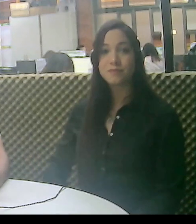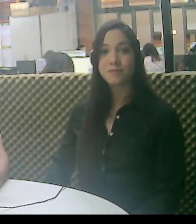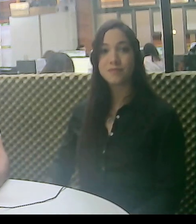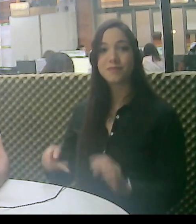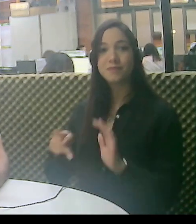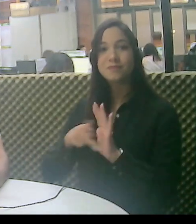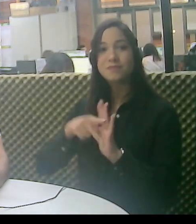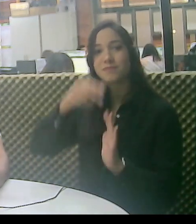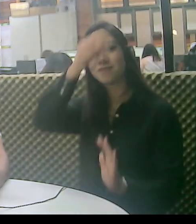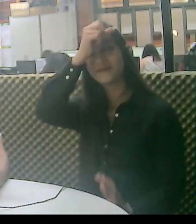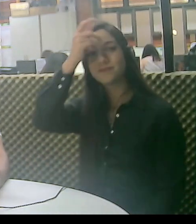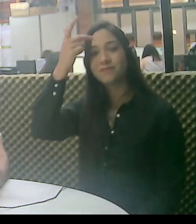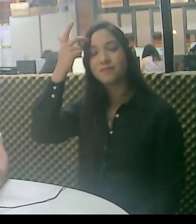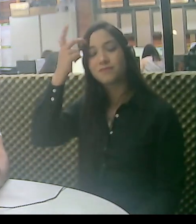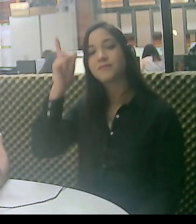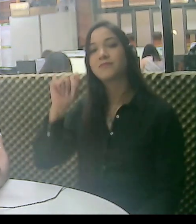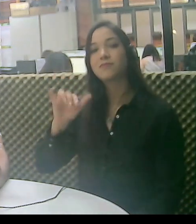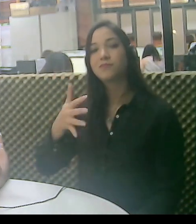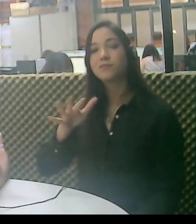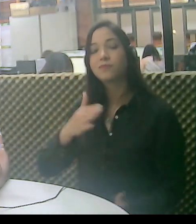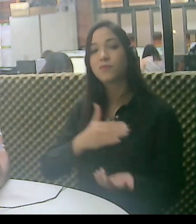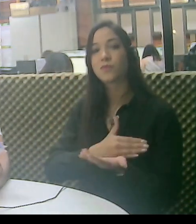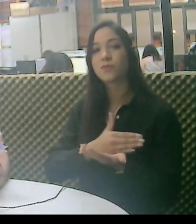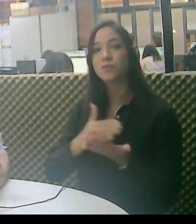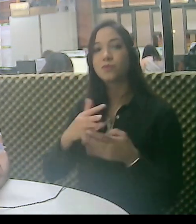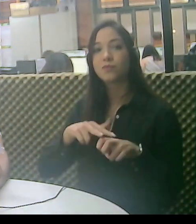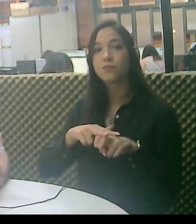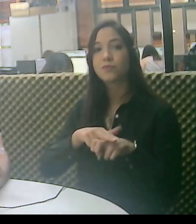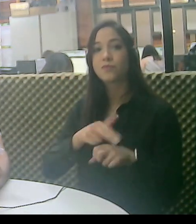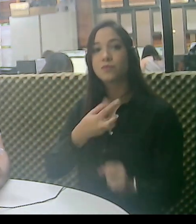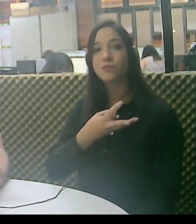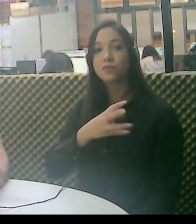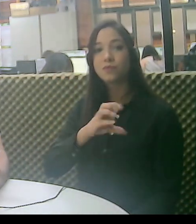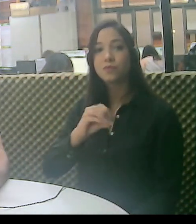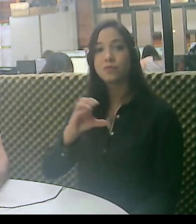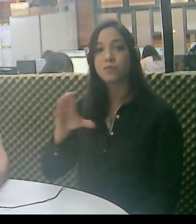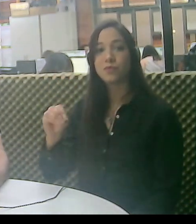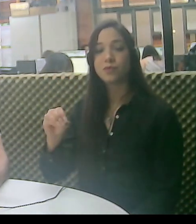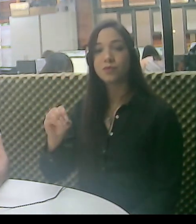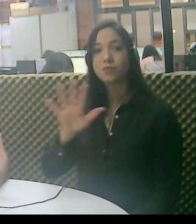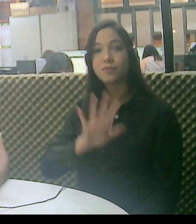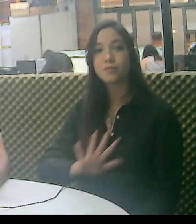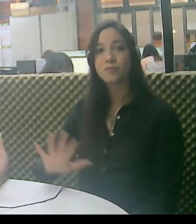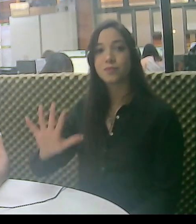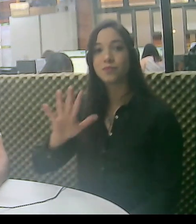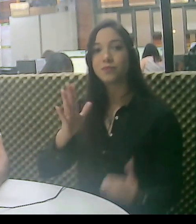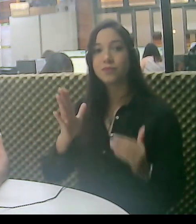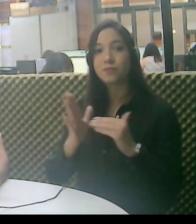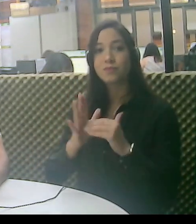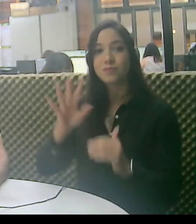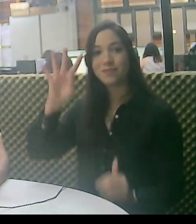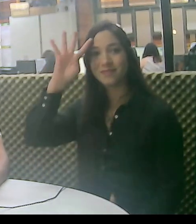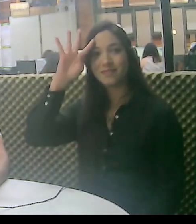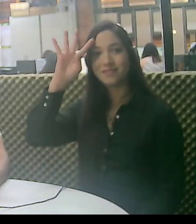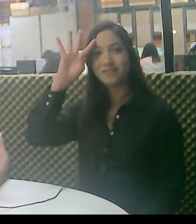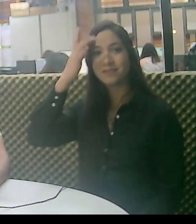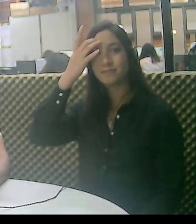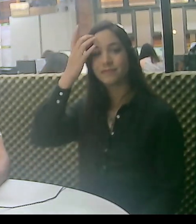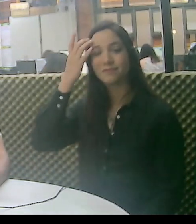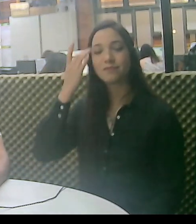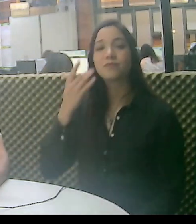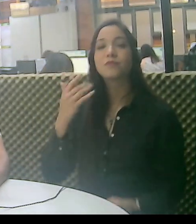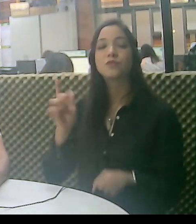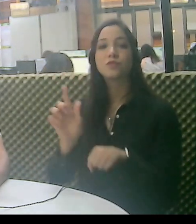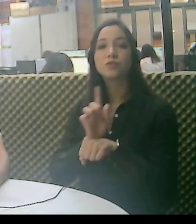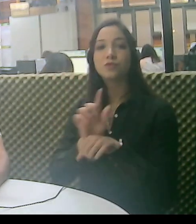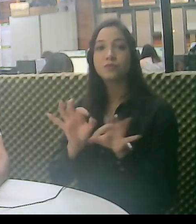Prefeitura tem a estimativa de realizar inicialmente cerca de 300 procedimentos na região até esta quarta-feira. O gerente